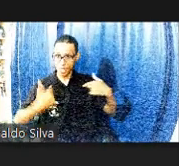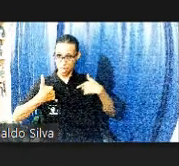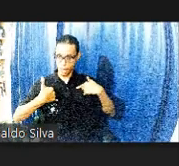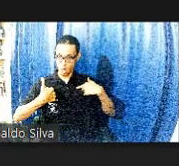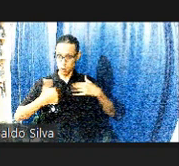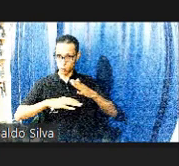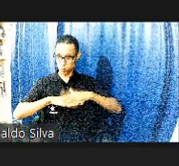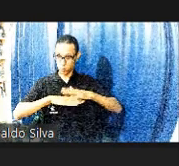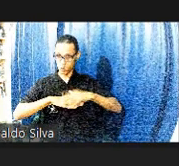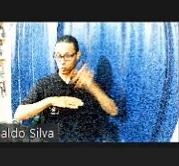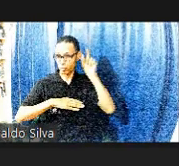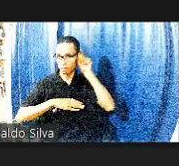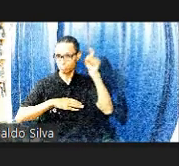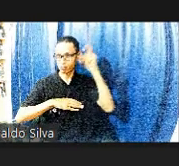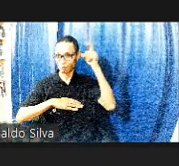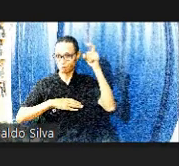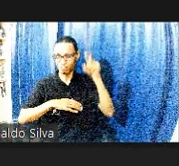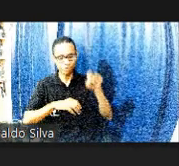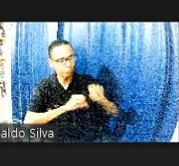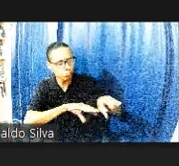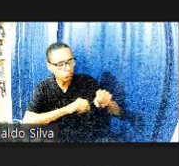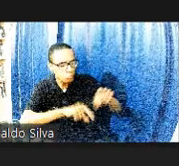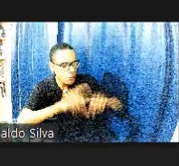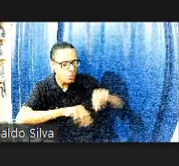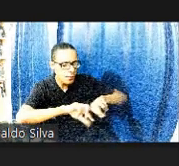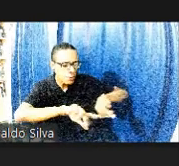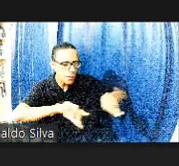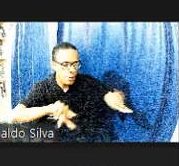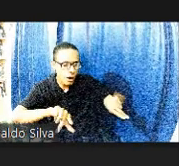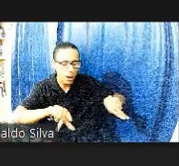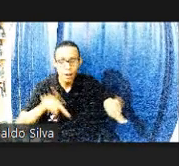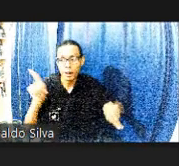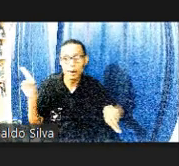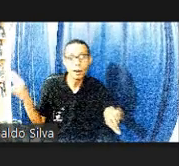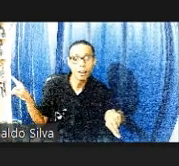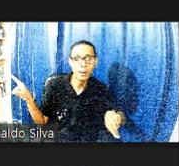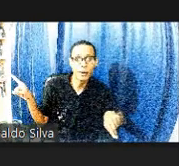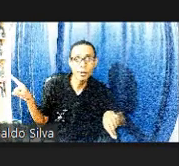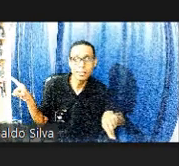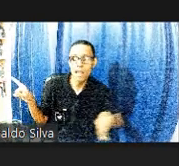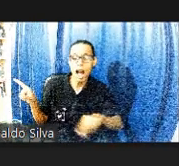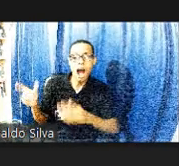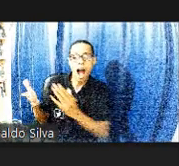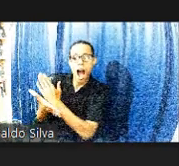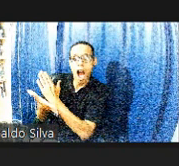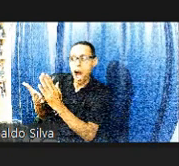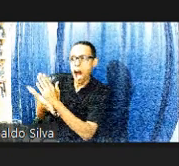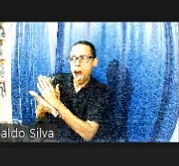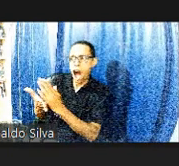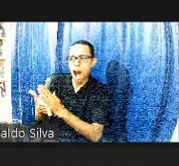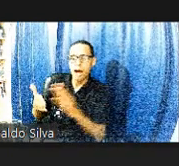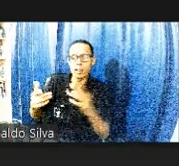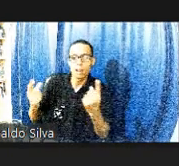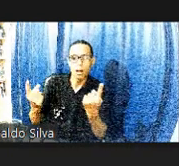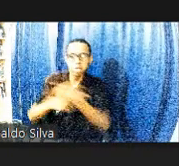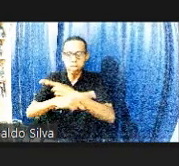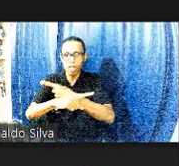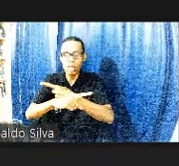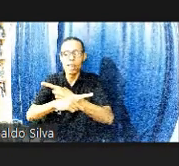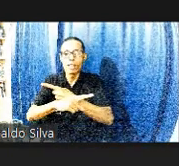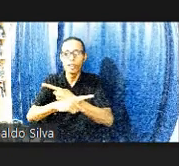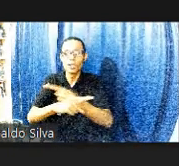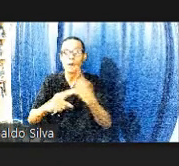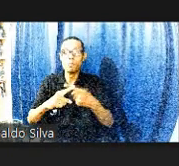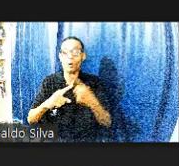para as crianças, gera embate com outros profissionais por causa da variação linguística, assim como uma profissão lê tantos livros foi